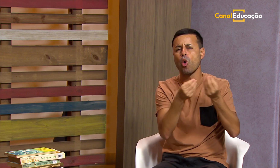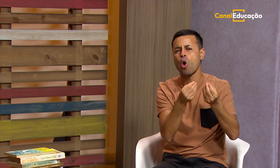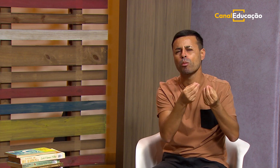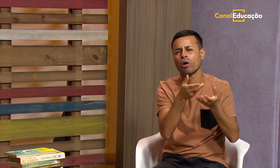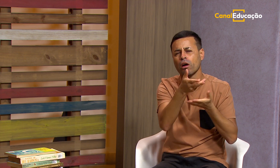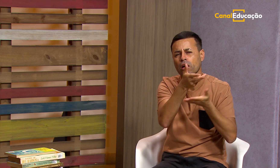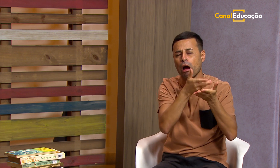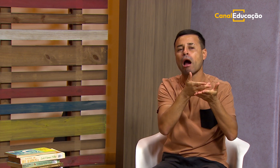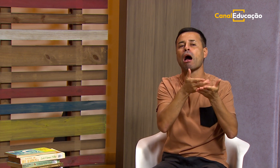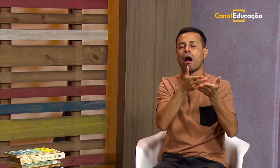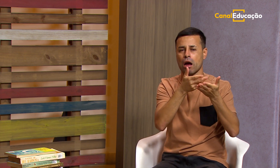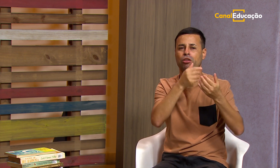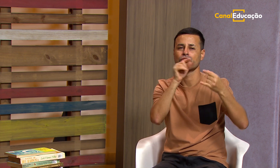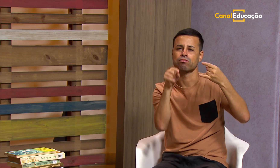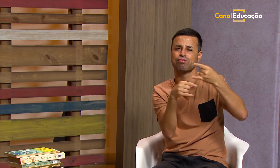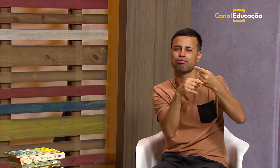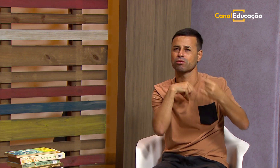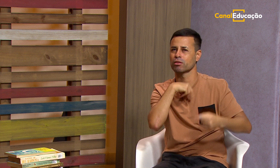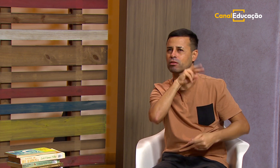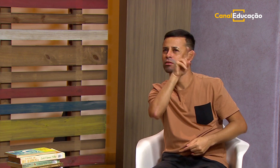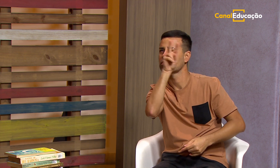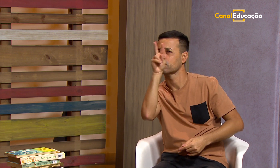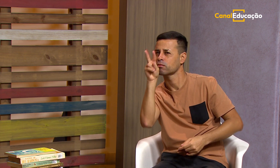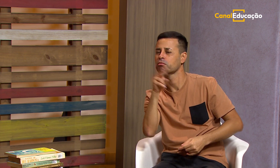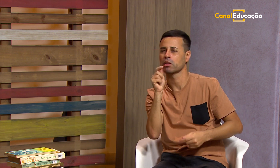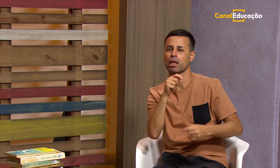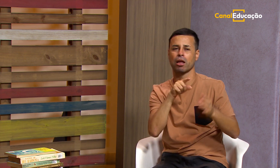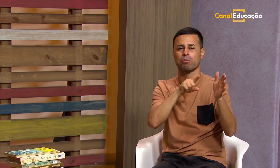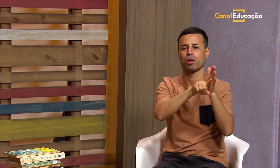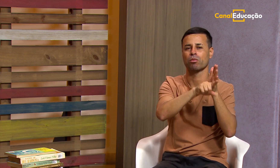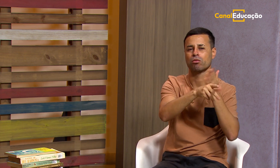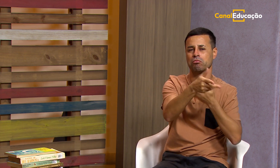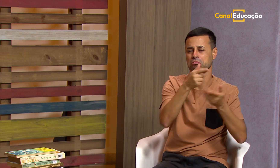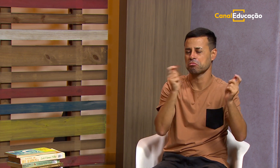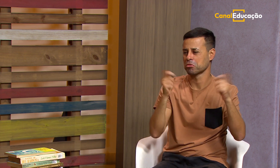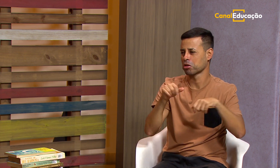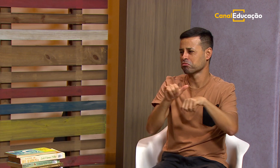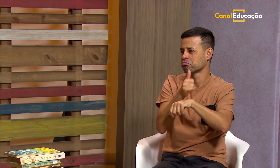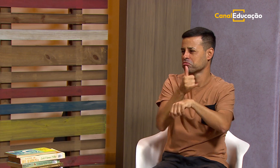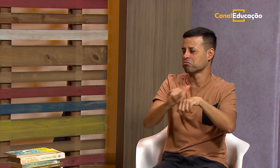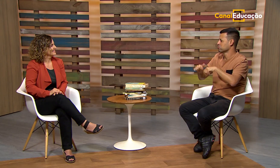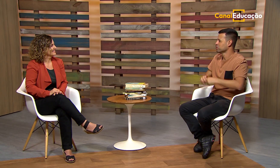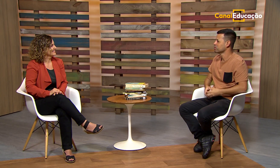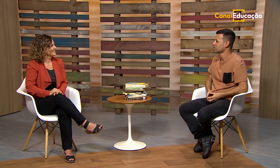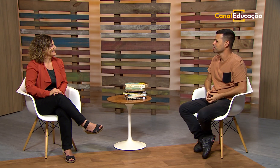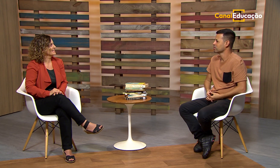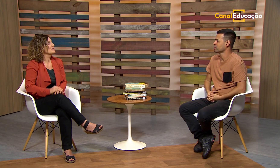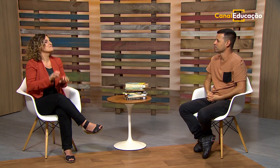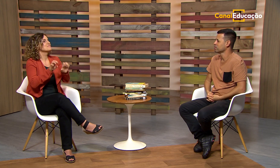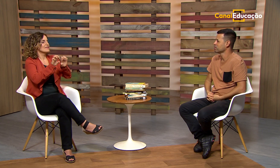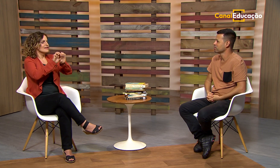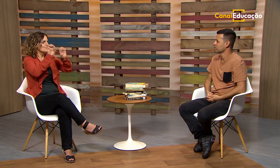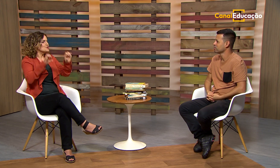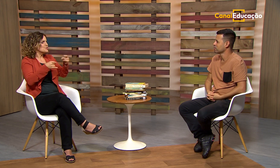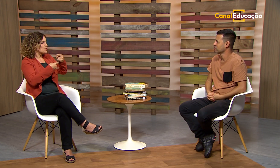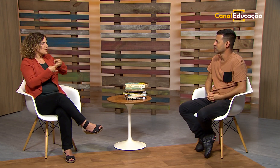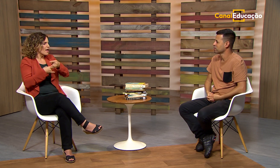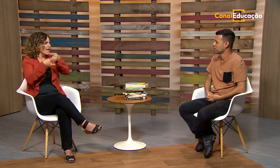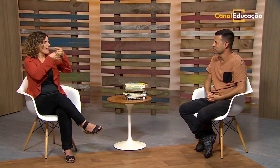contextualizar a sua fala, melhorando assim a fluidez da entrevista da live. Funcionava muito bem. E a definição